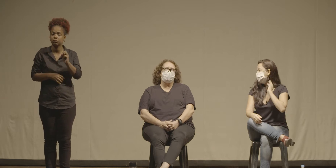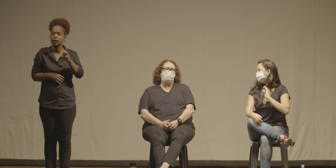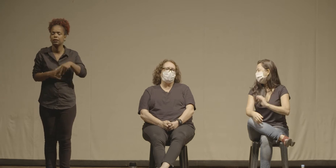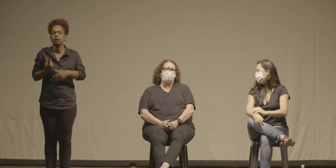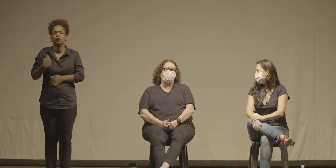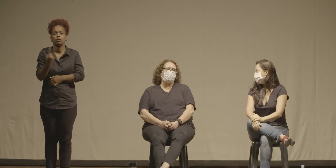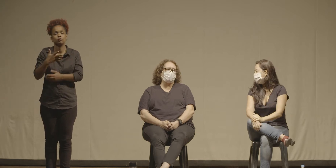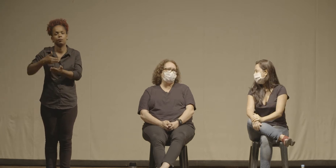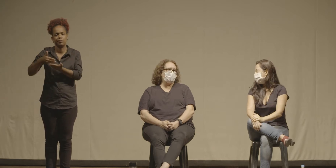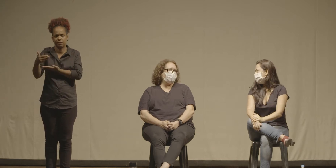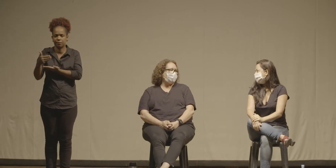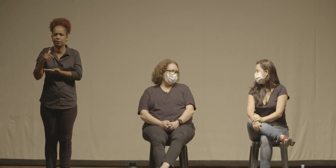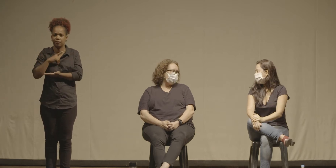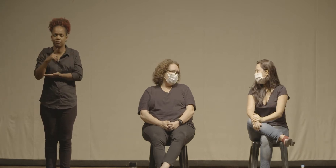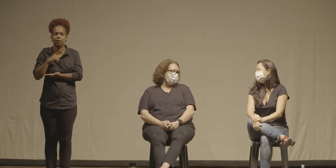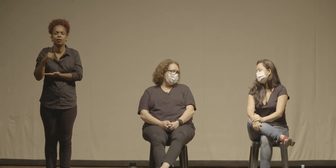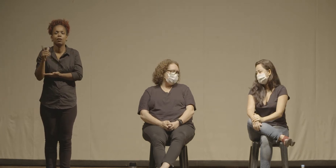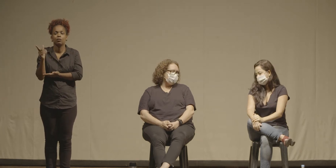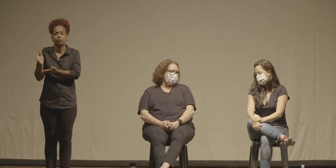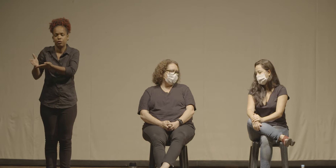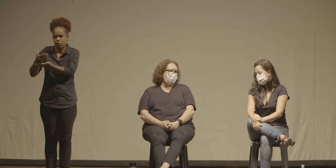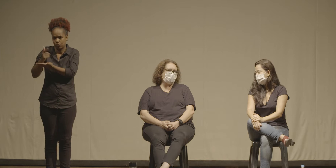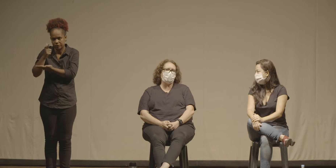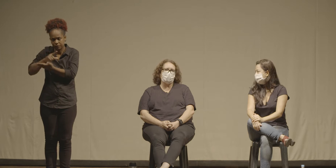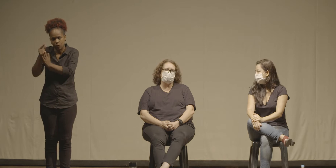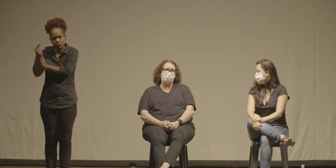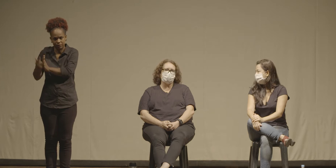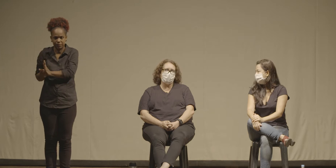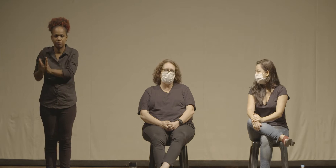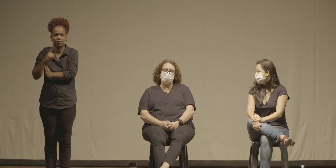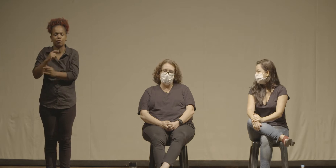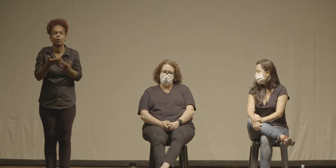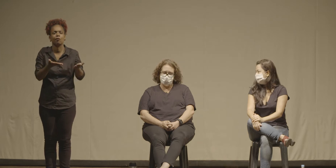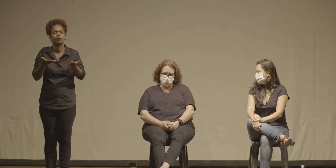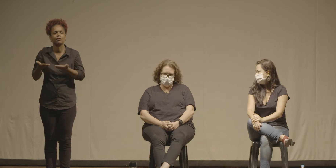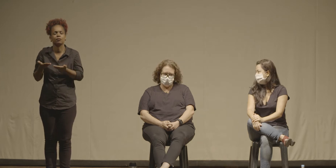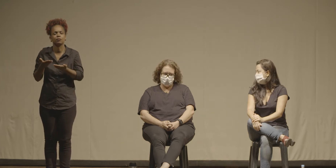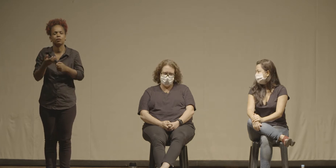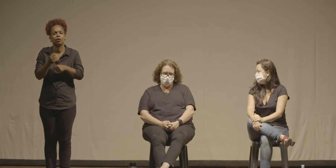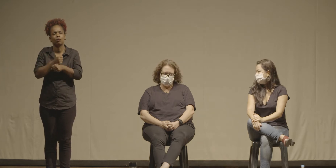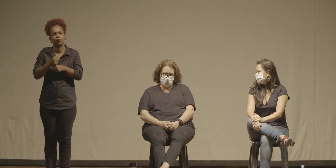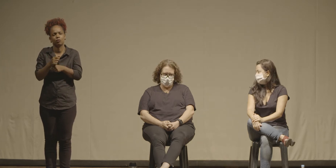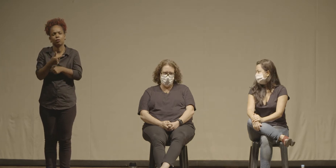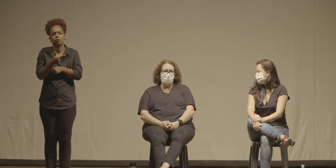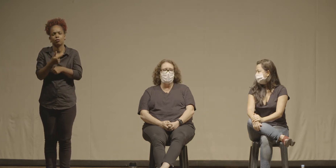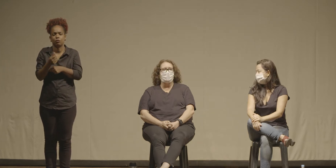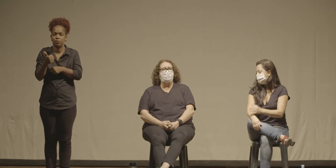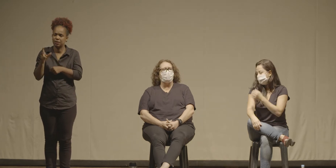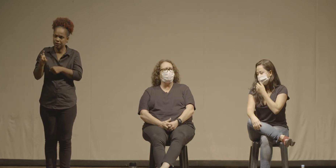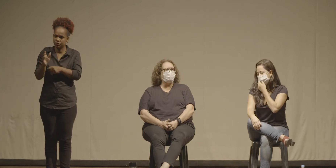Desde que a gente começou, que foi levantado o dinheiro, né? Sim. O convite veio em 2015 para fazer o